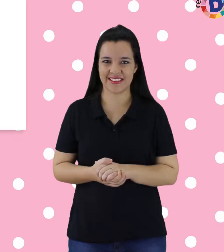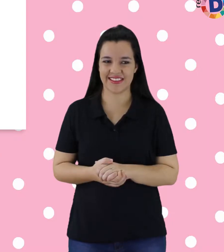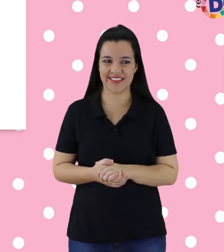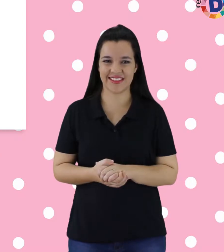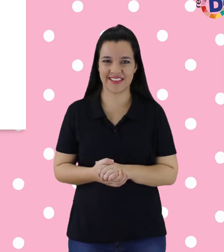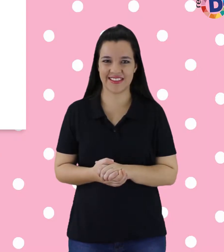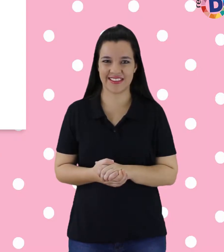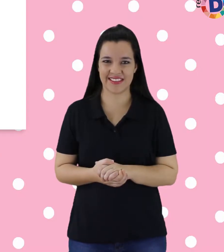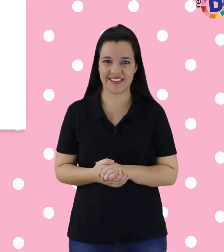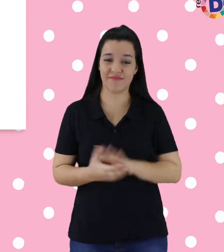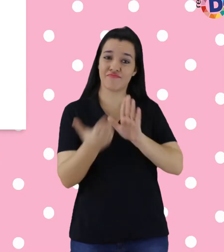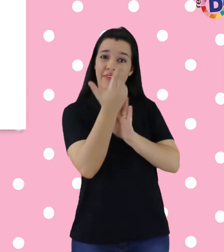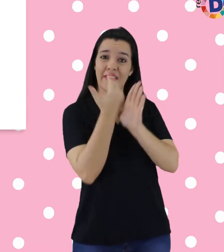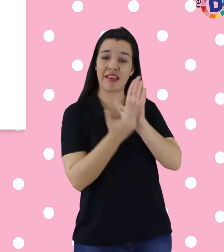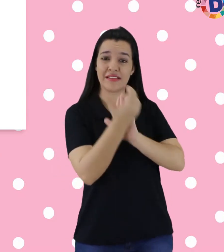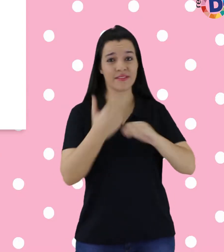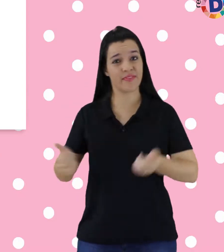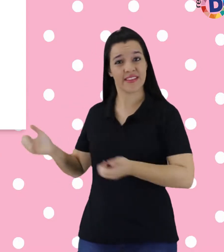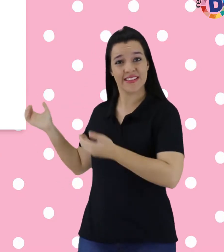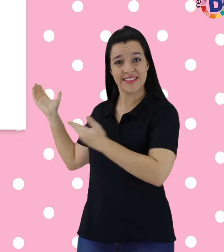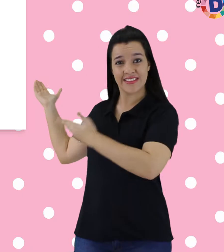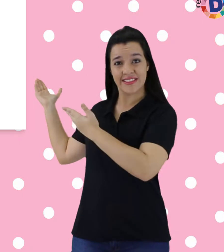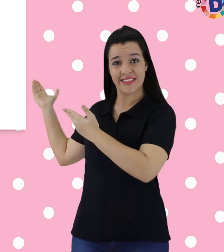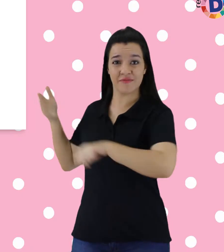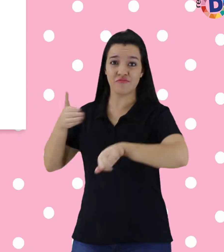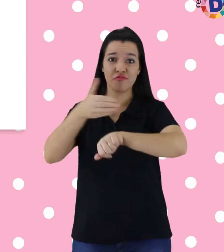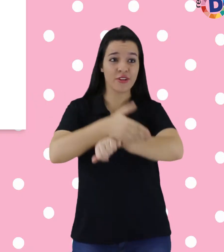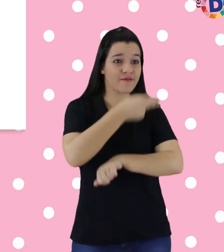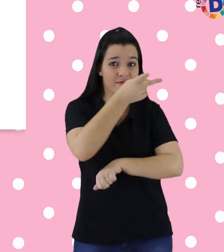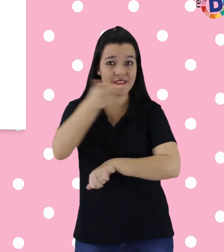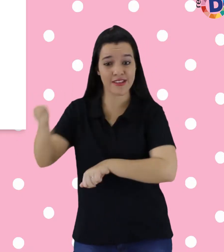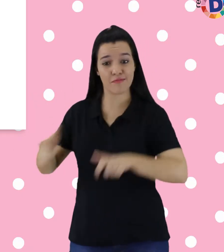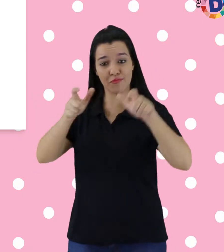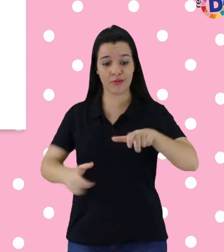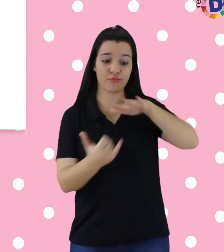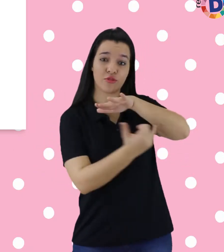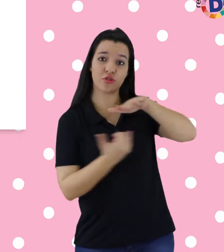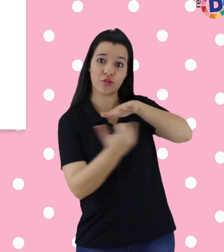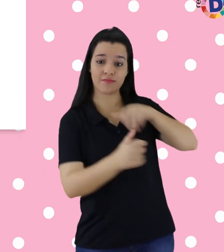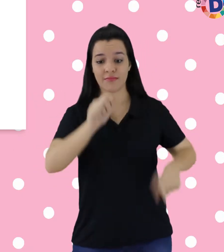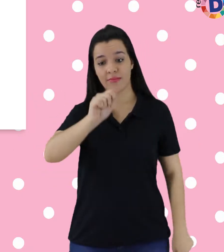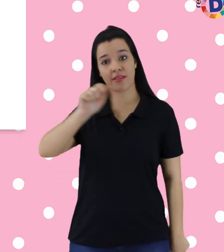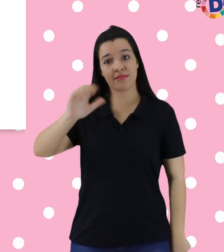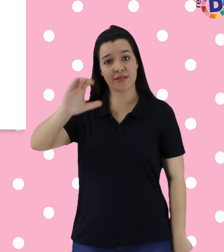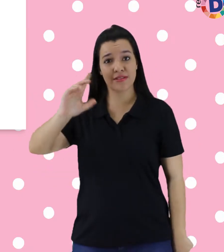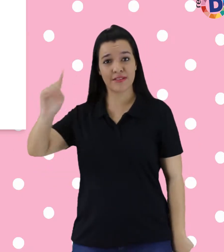moranguinho marca presença na aacd você se lembra da menina de